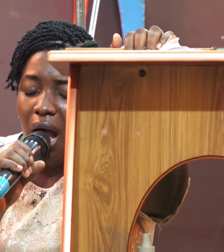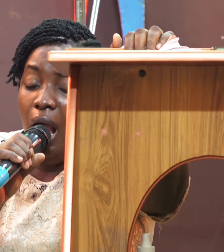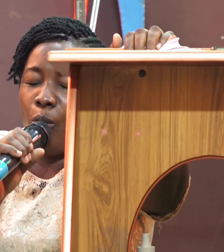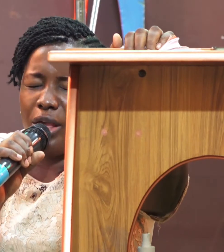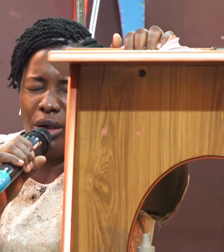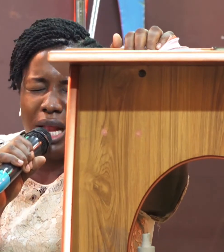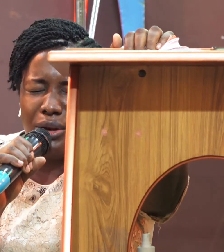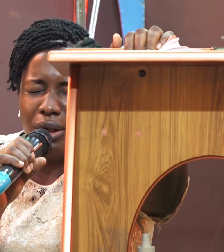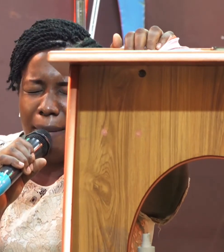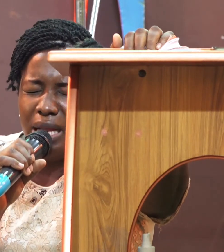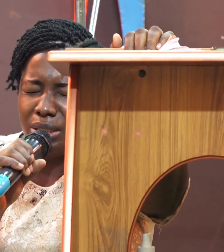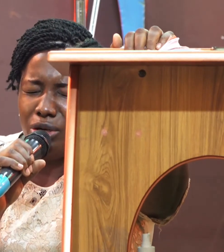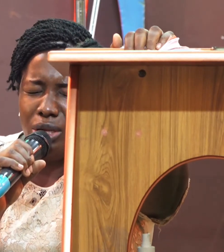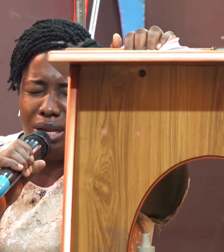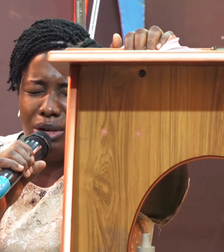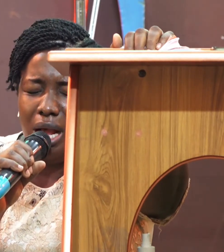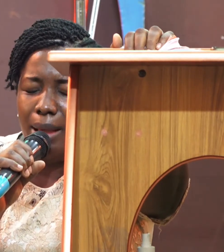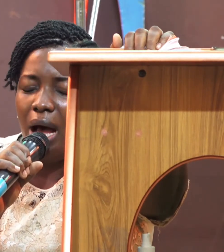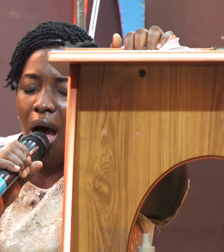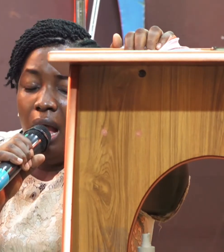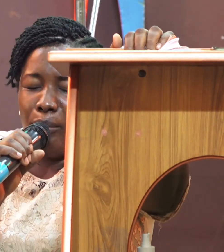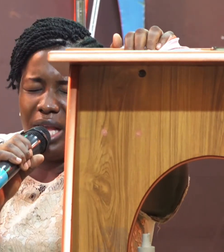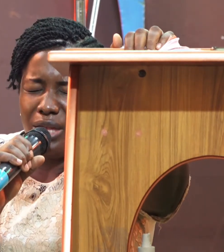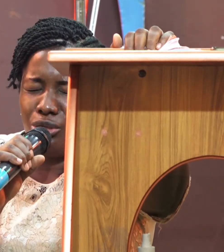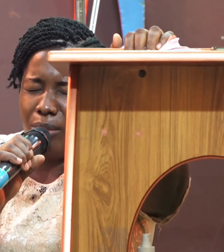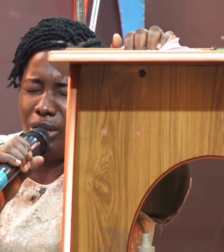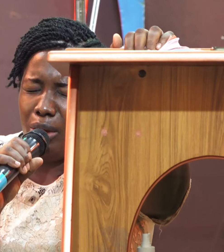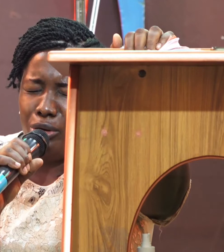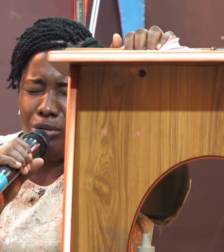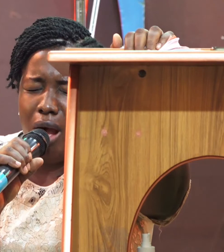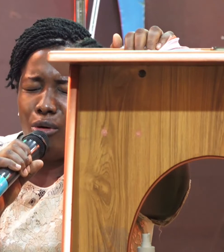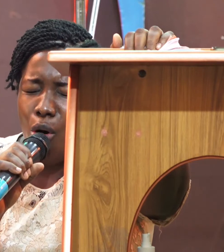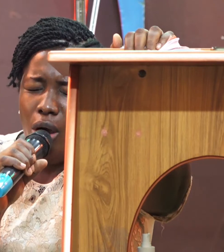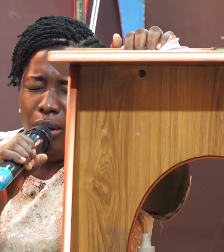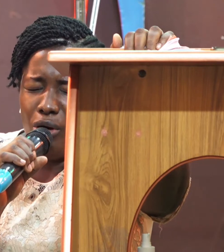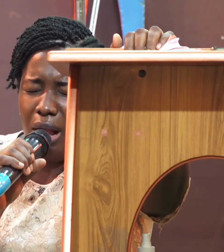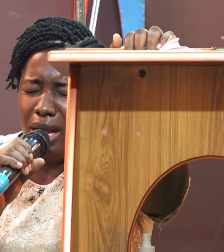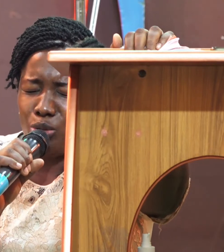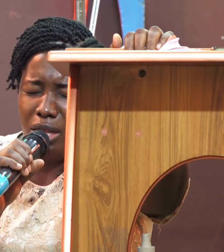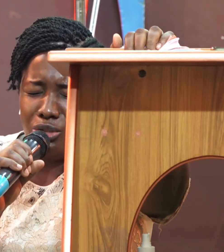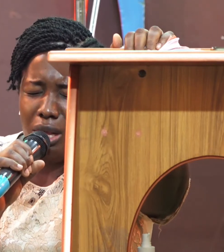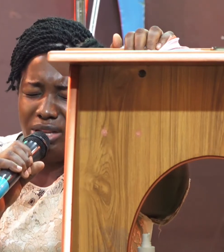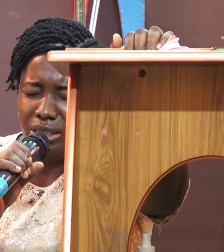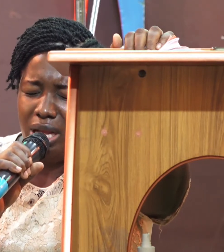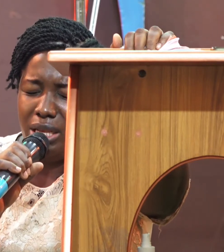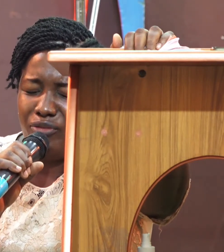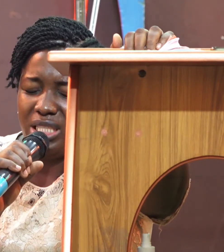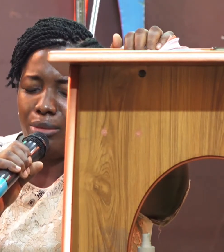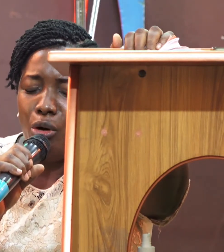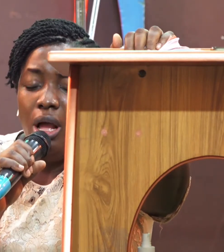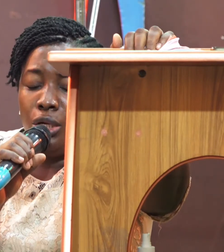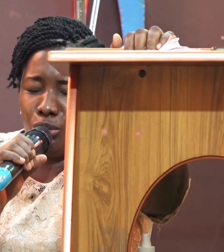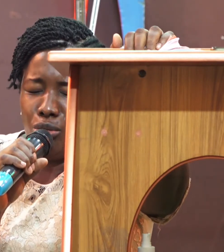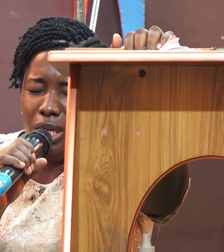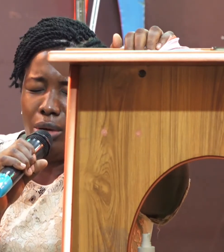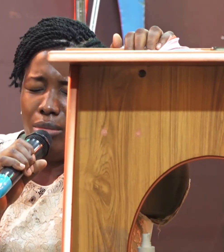mnaweva. Wayogera no kama nti mnonye mnalaba. Mwayanjule mnakulirwawo. Mukama tuanjule mitima